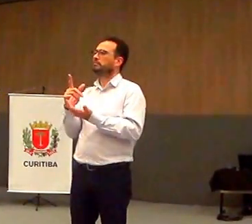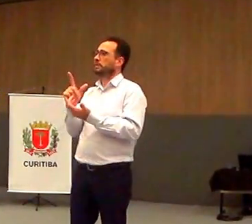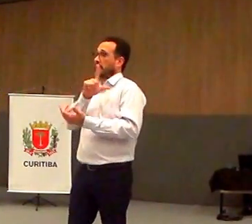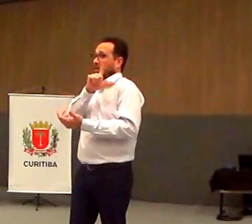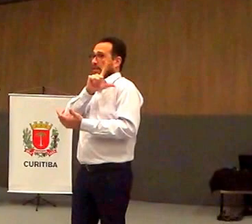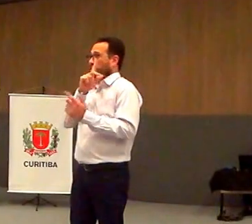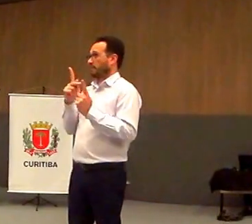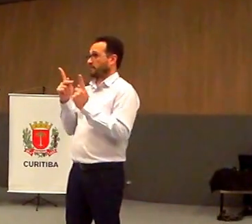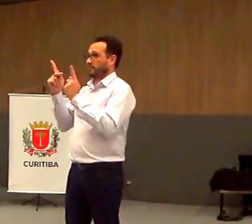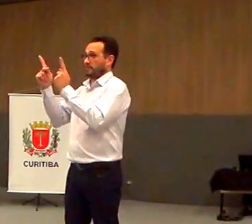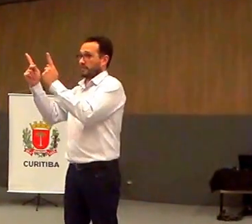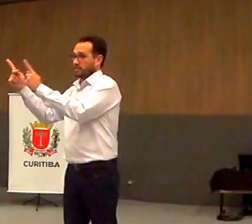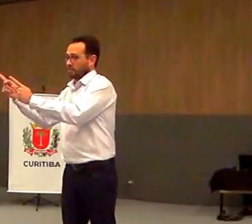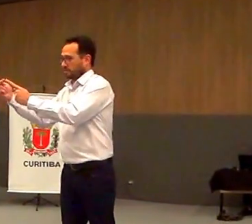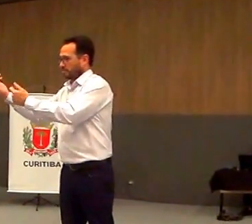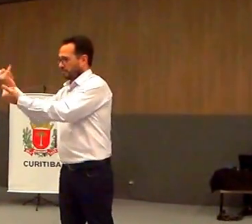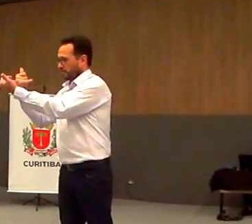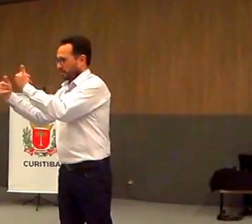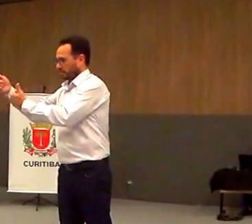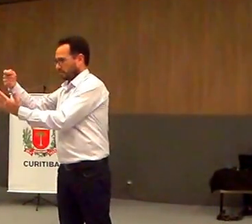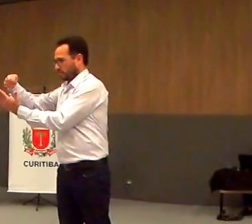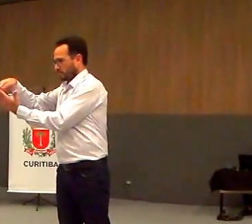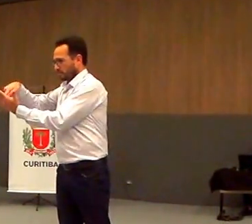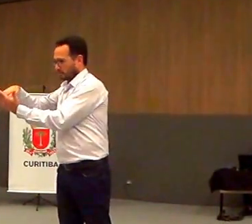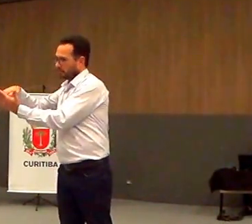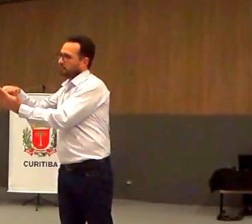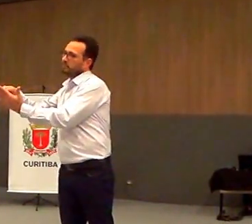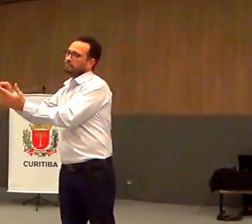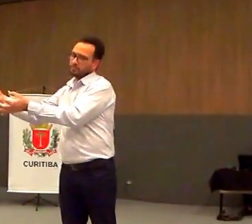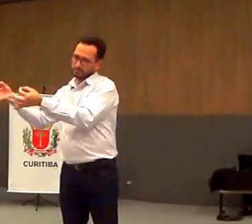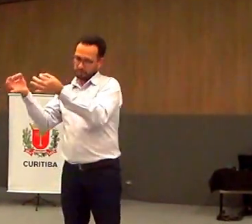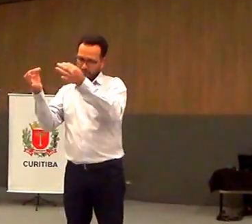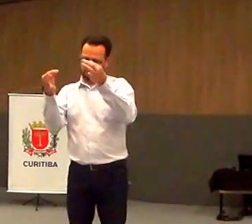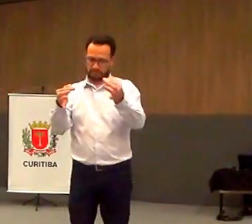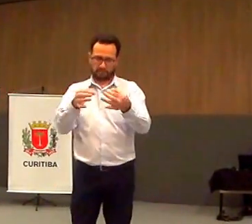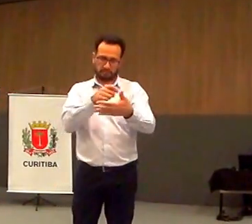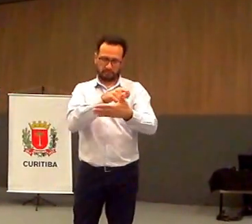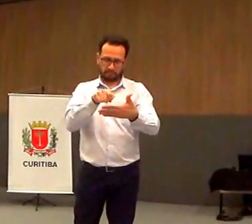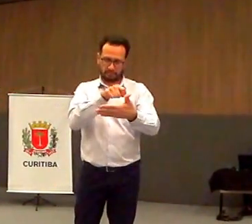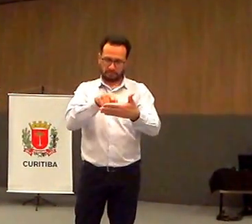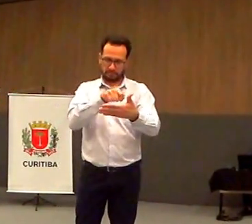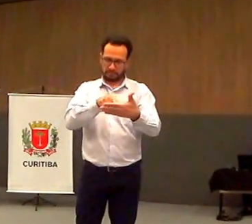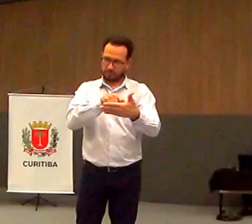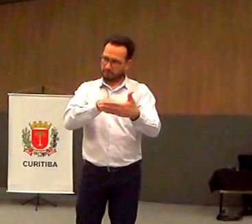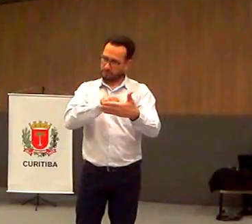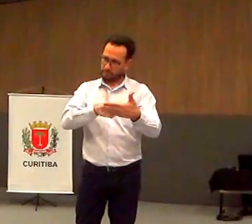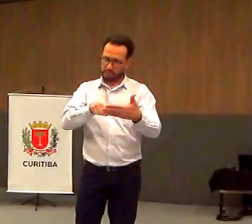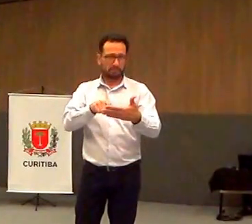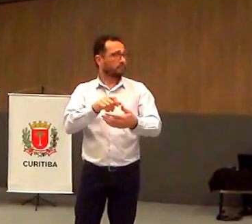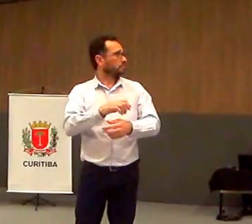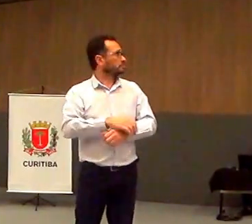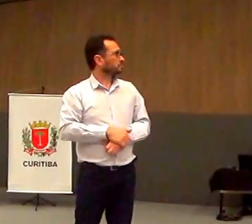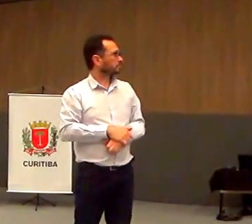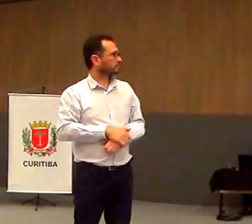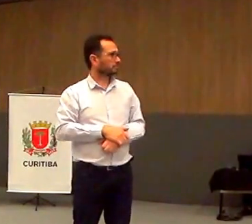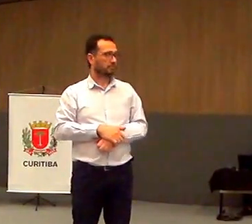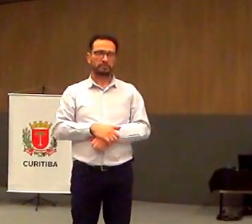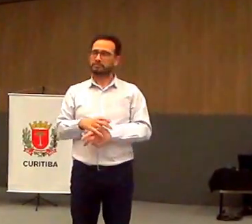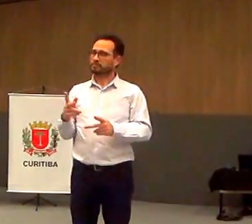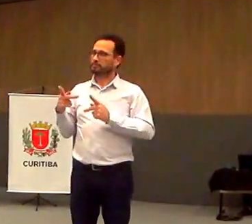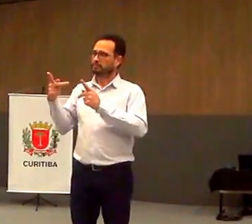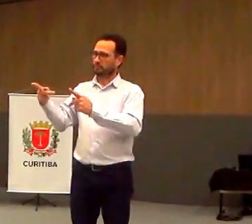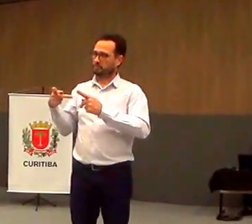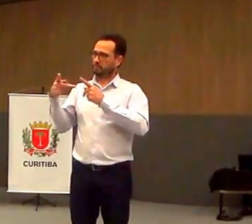idosos. E os resultados. O fato da visita domiciliar acontecer de forma contínua resulta